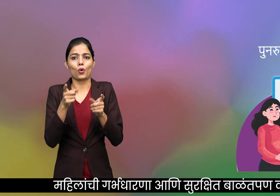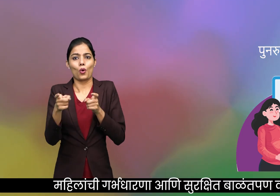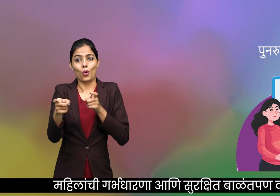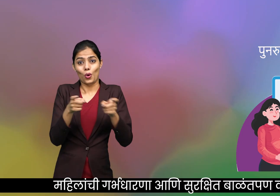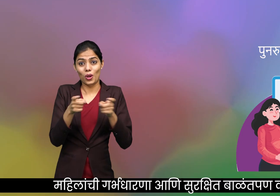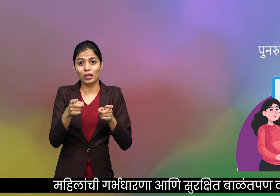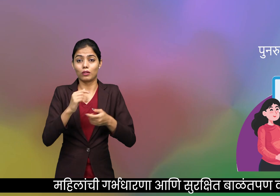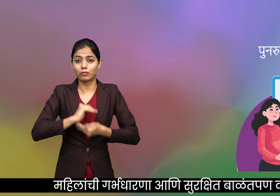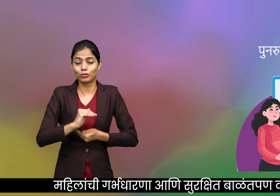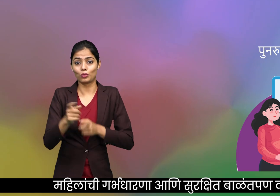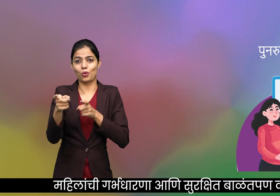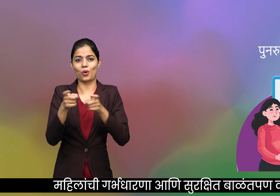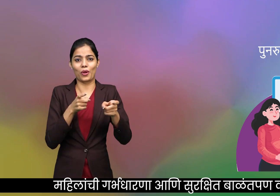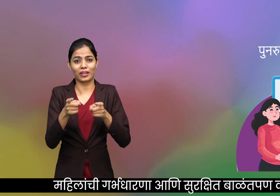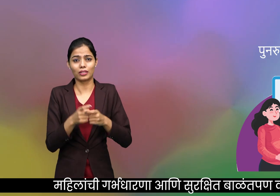क्षमता,